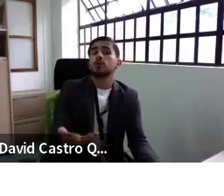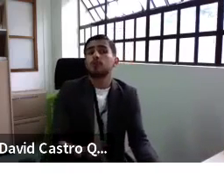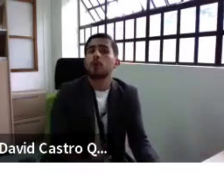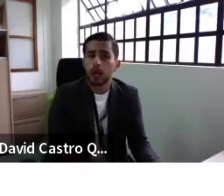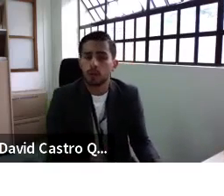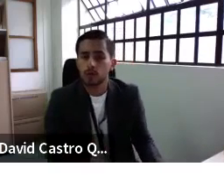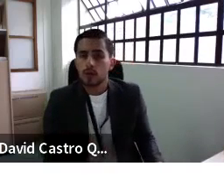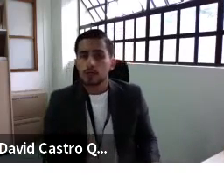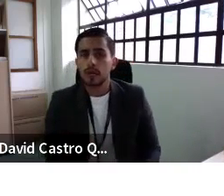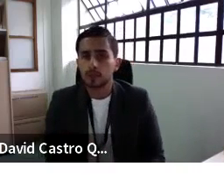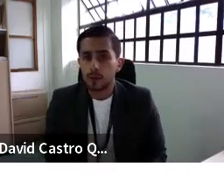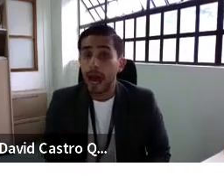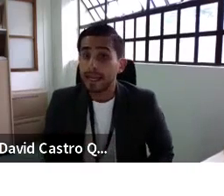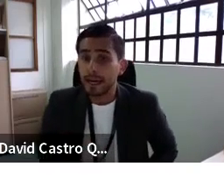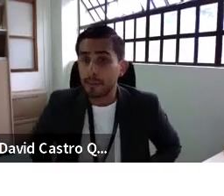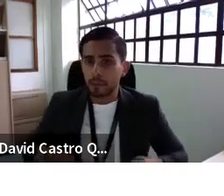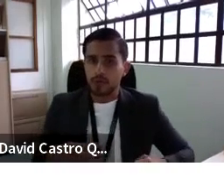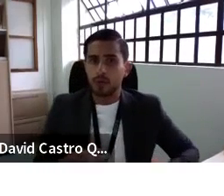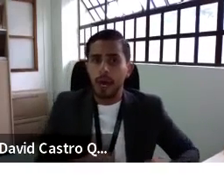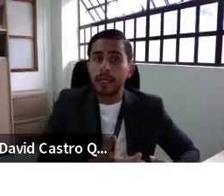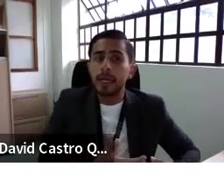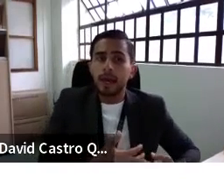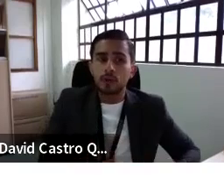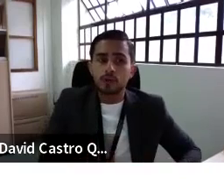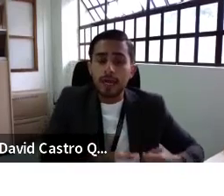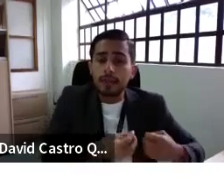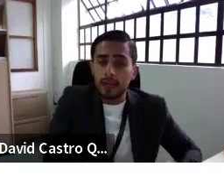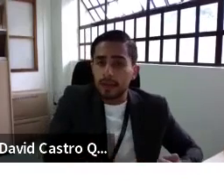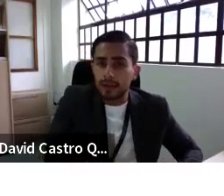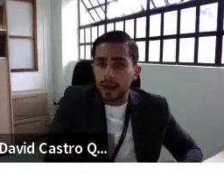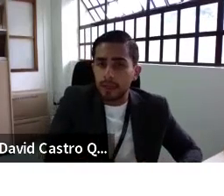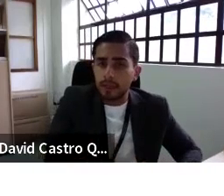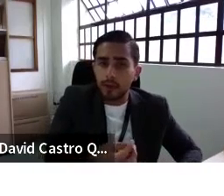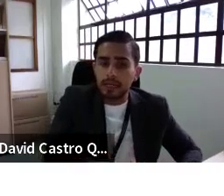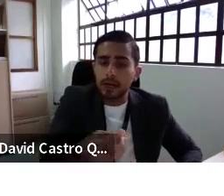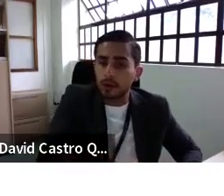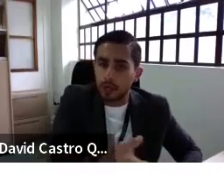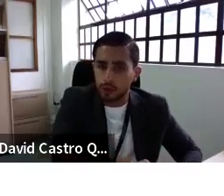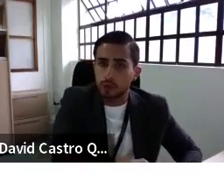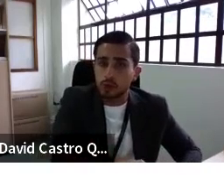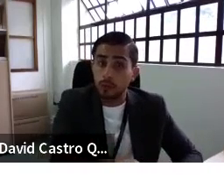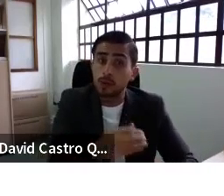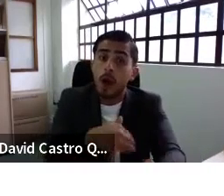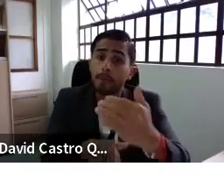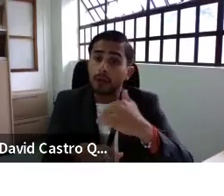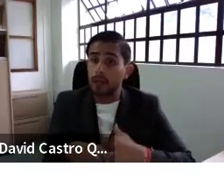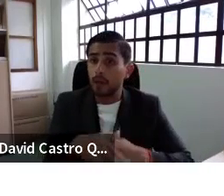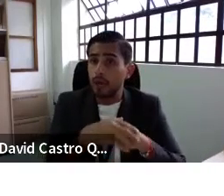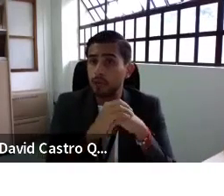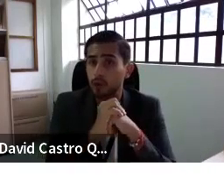les proponemos ¿cierto? ahí hay apropiación ahí ellos entienden realmente cuál es el rol que nosotros tenemos pero también cuál es su